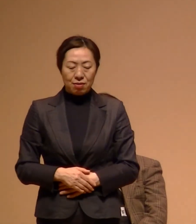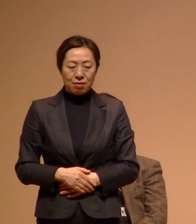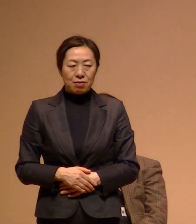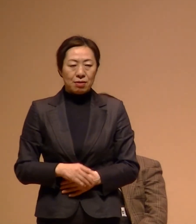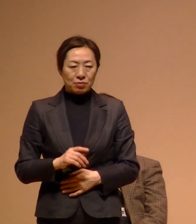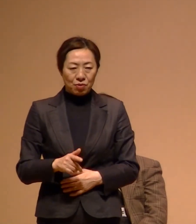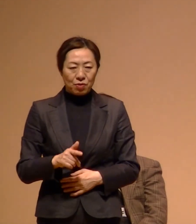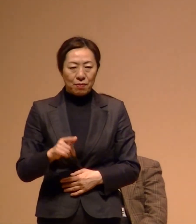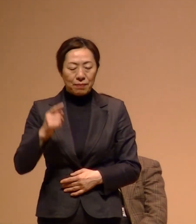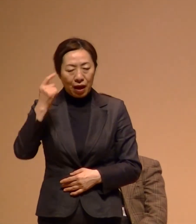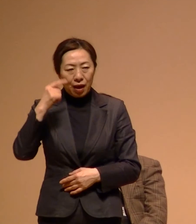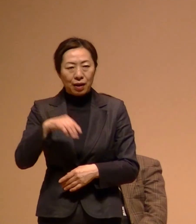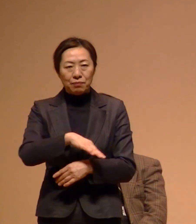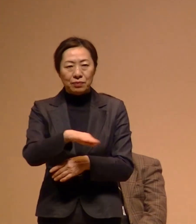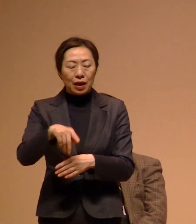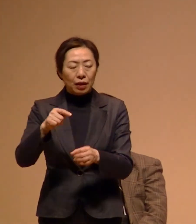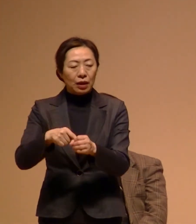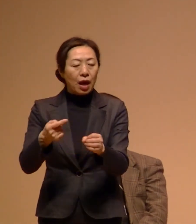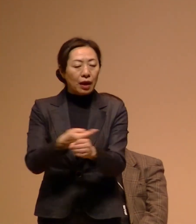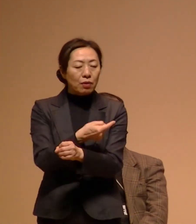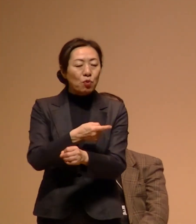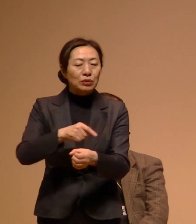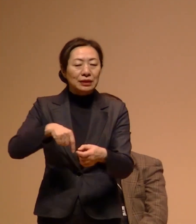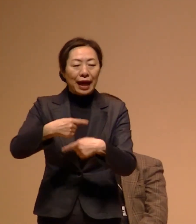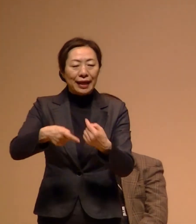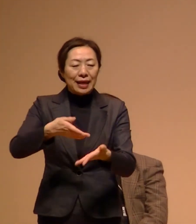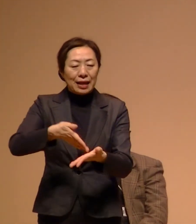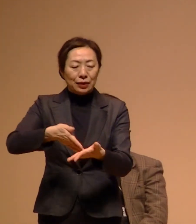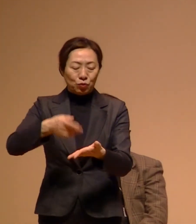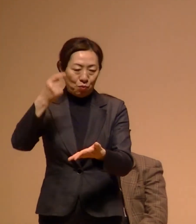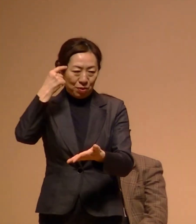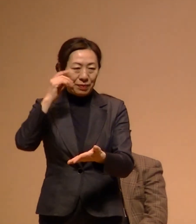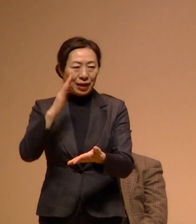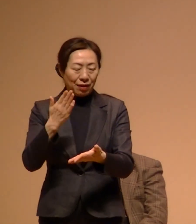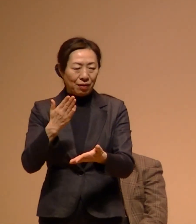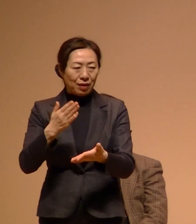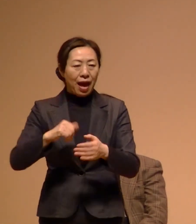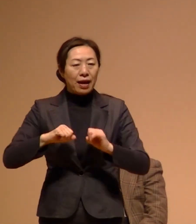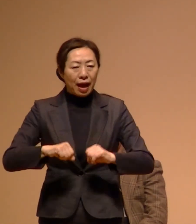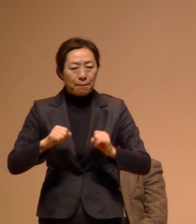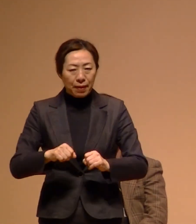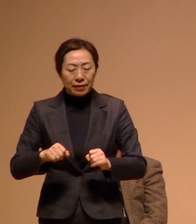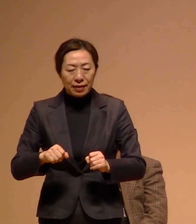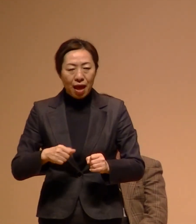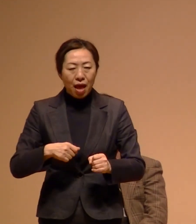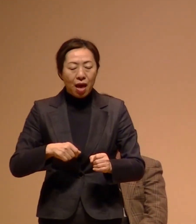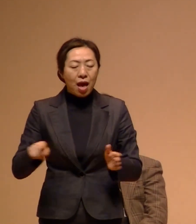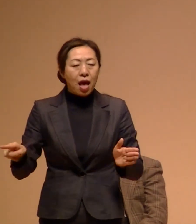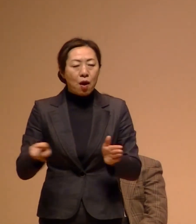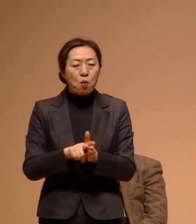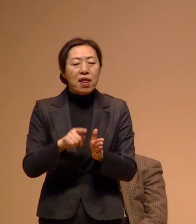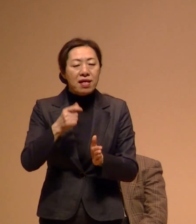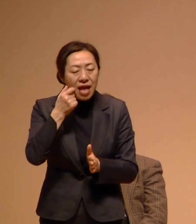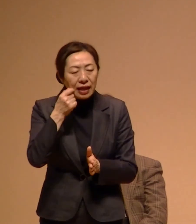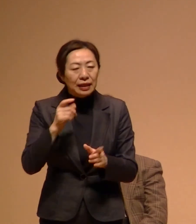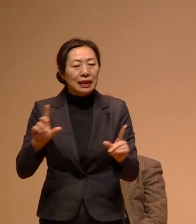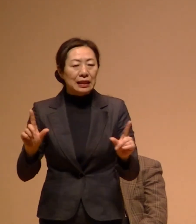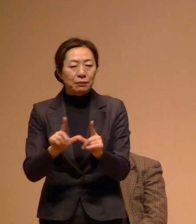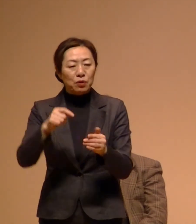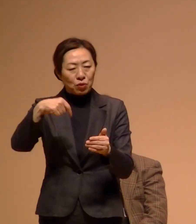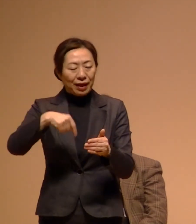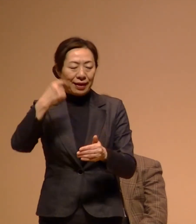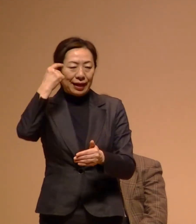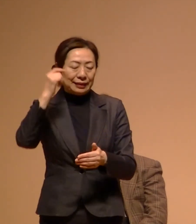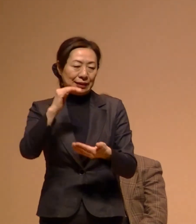結構見当違いに言ってるかもしれませんけど、頑張ってこれない日々の中で、ことは思うこと